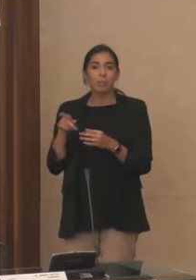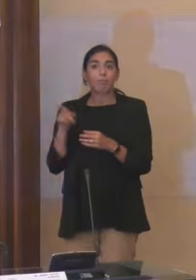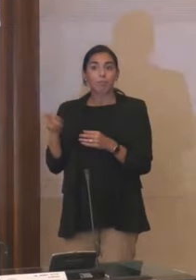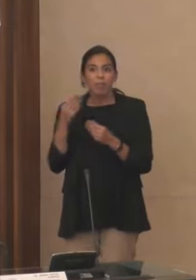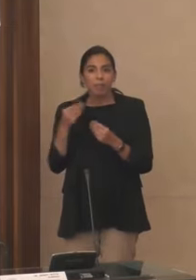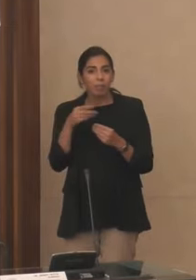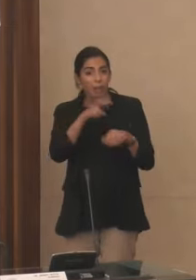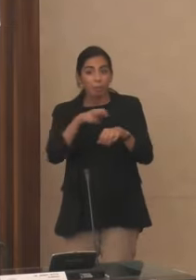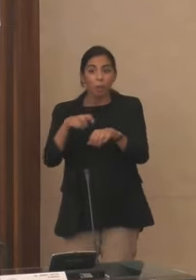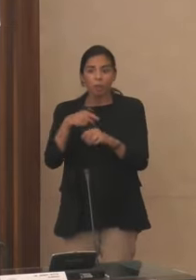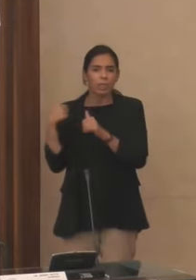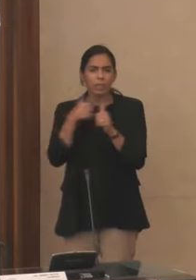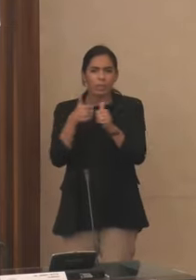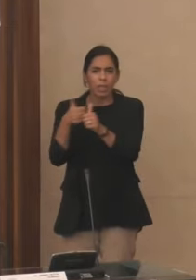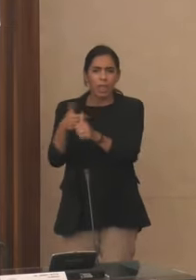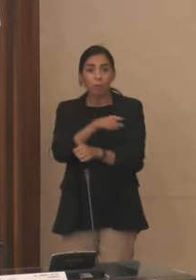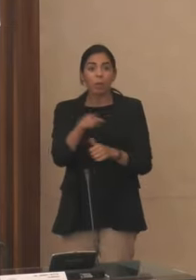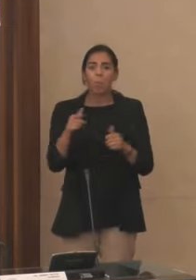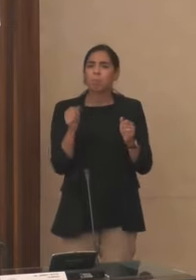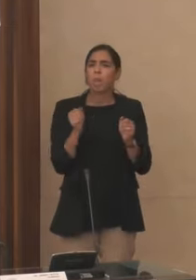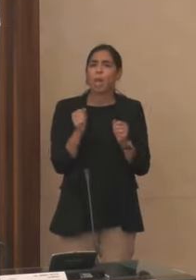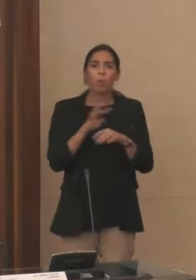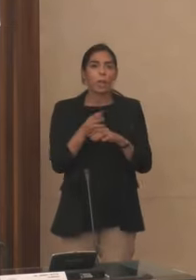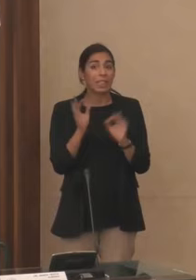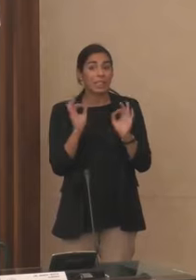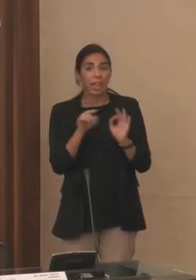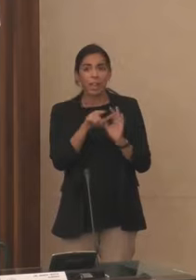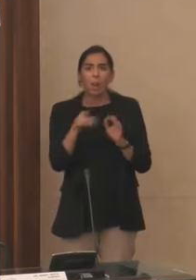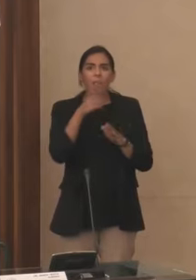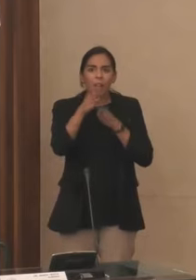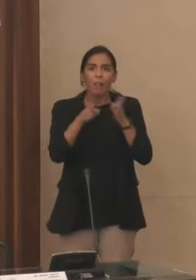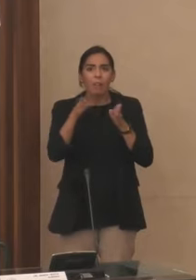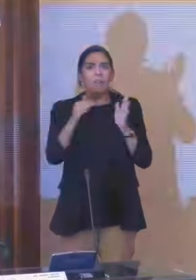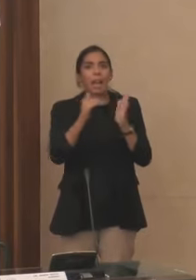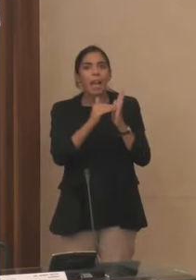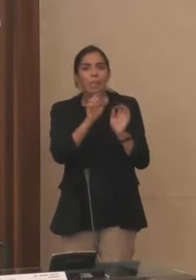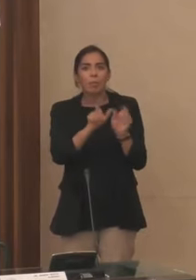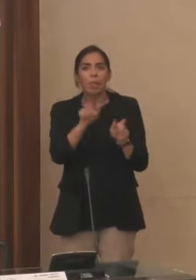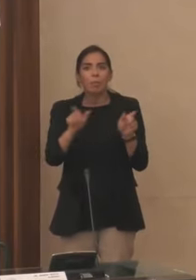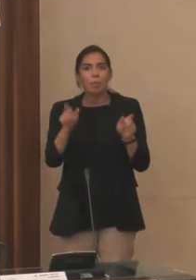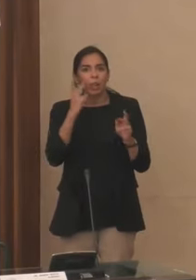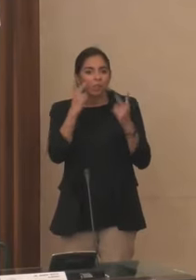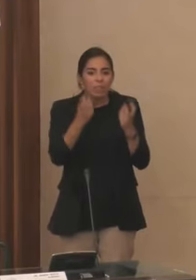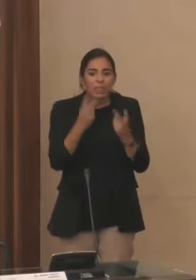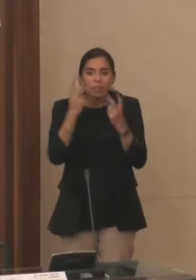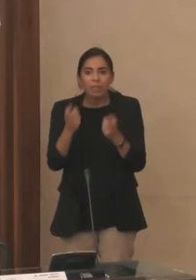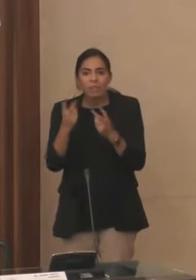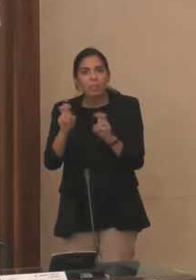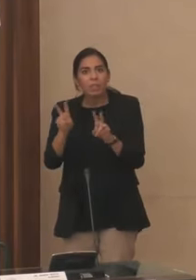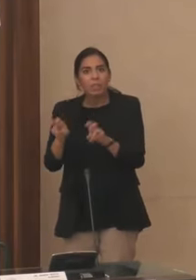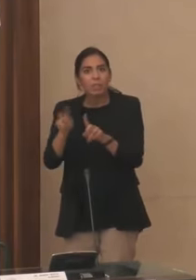avuto paura del Covid, sono andati nelle case a visitare i pazienti